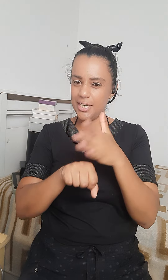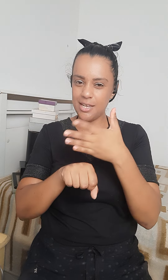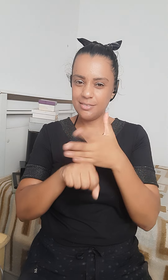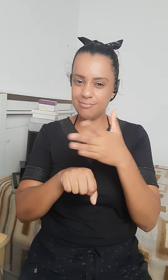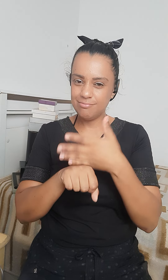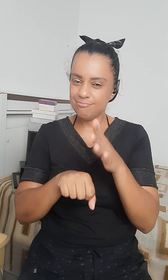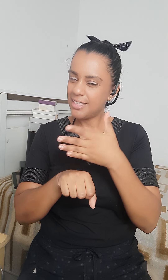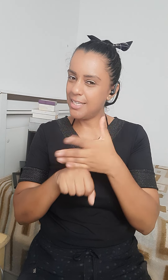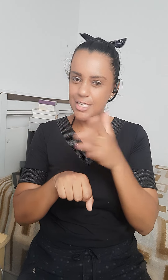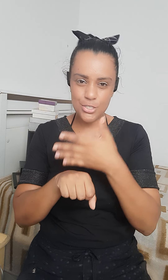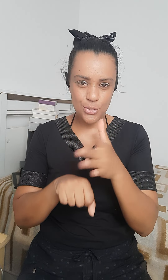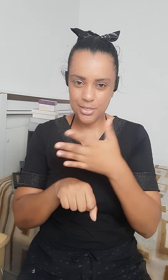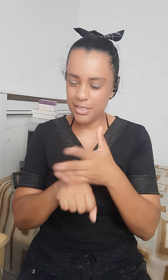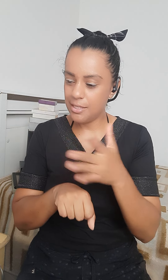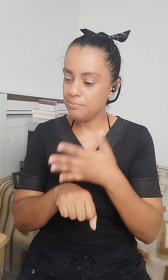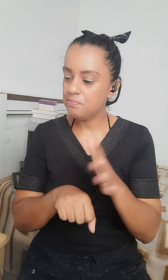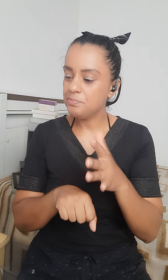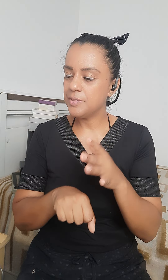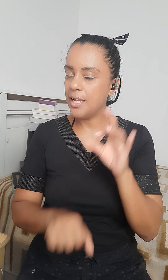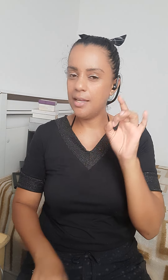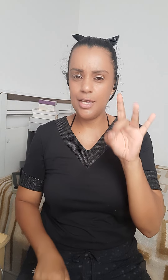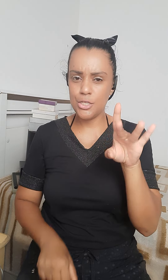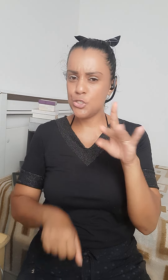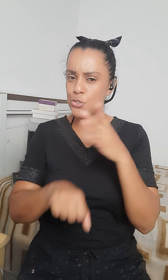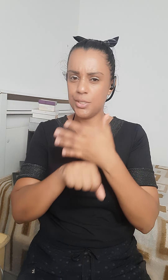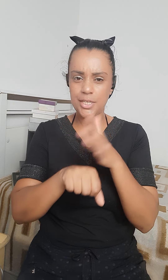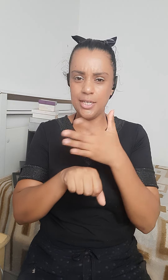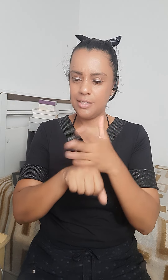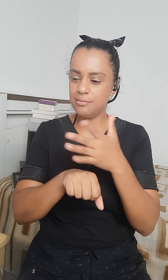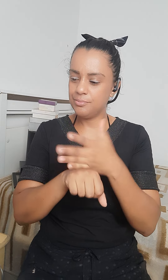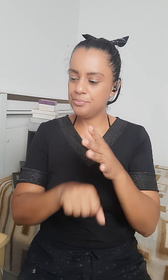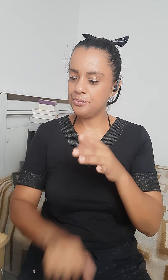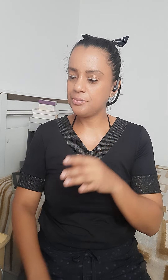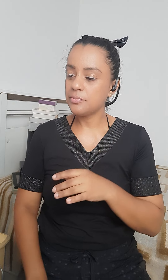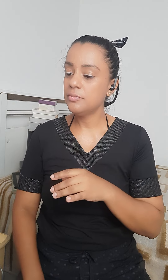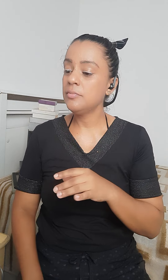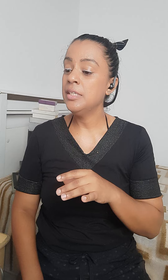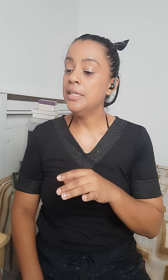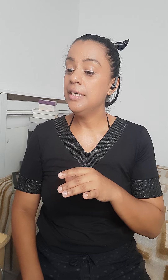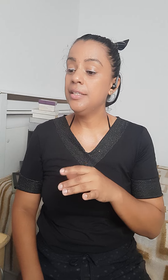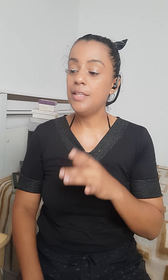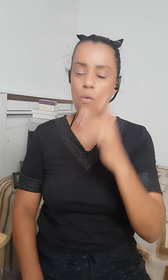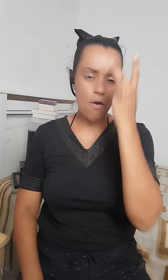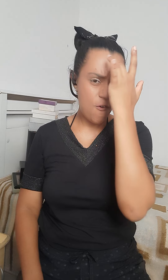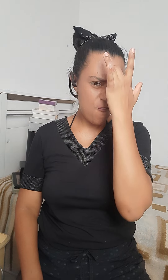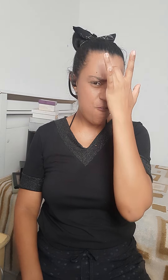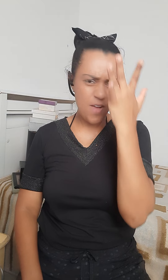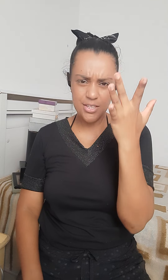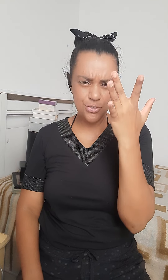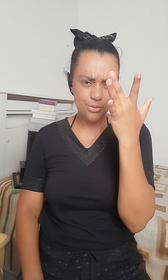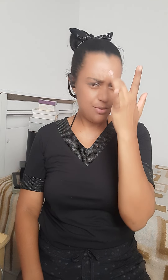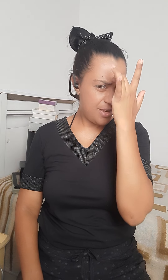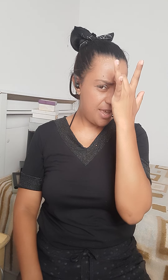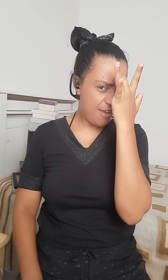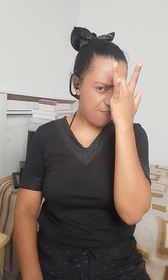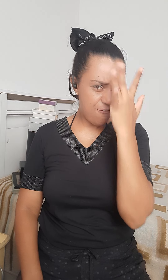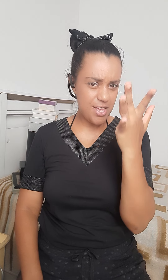treinar. É só treinar, tá? É só treinar. Então, ó, fácil.